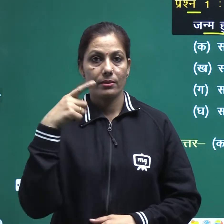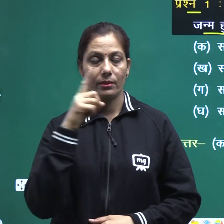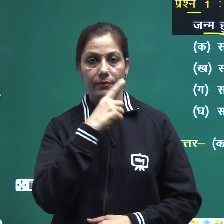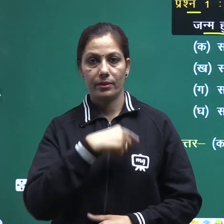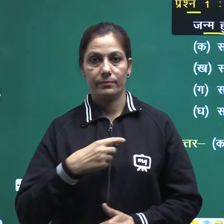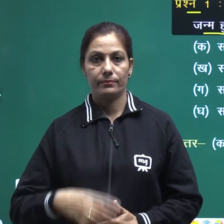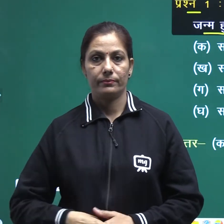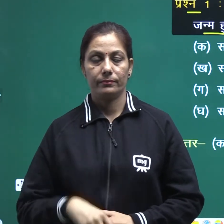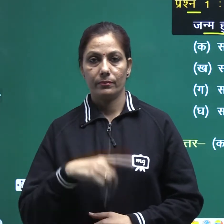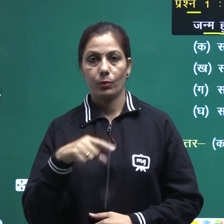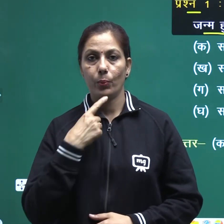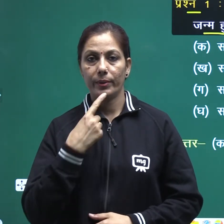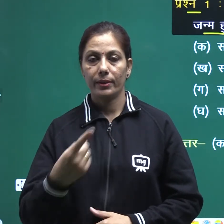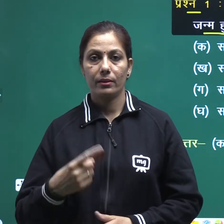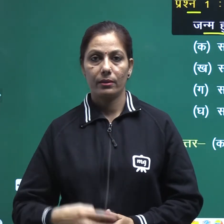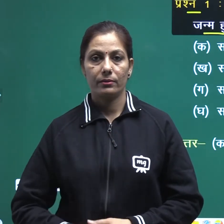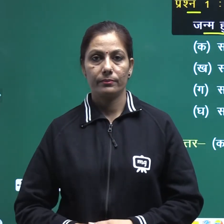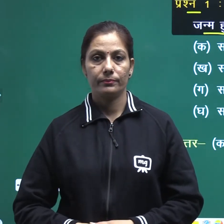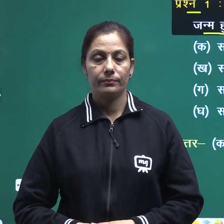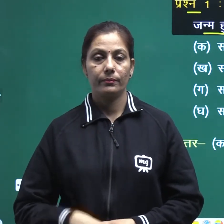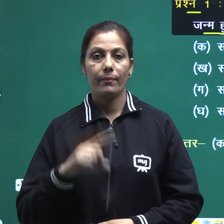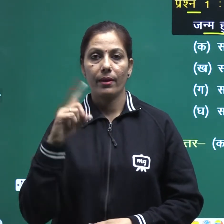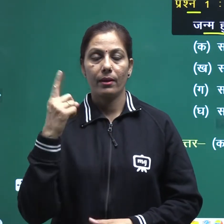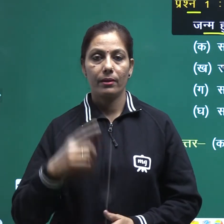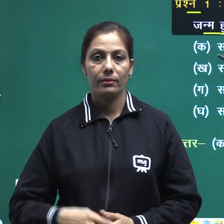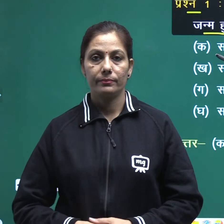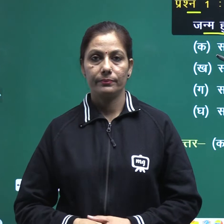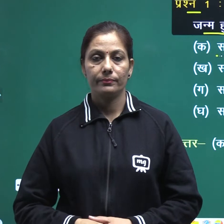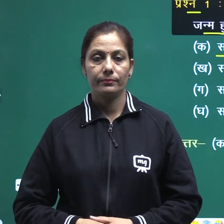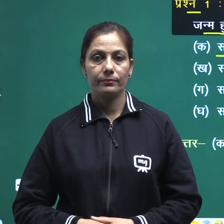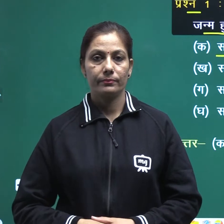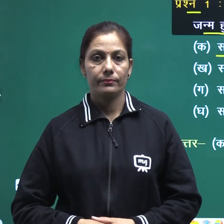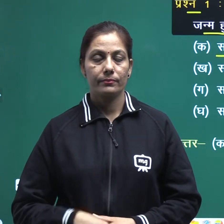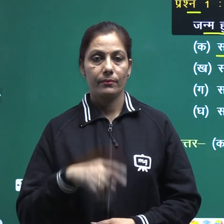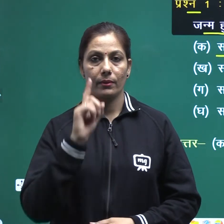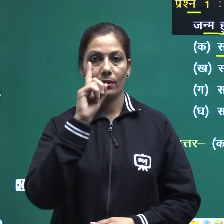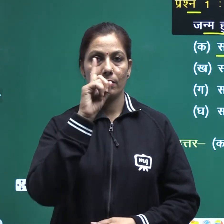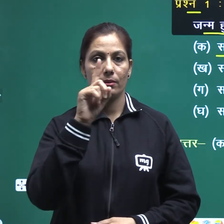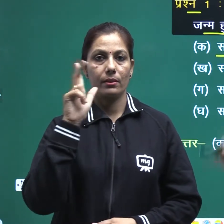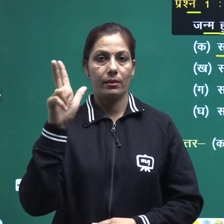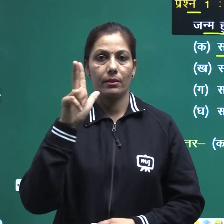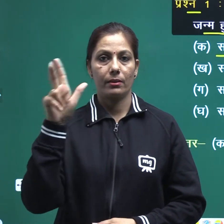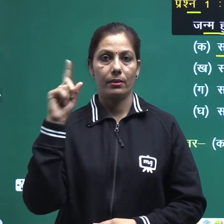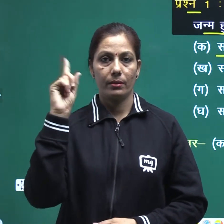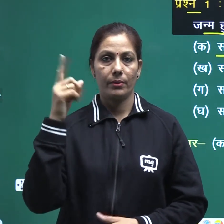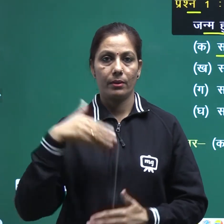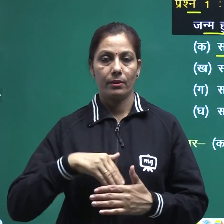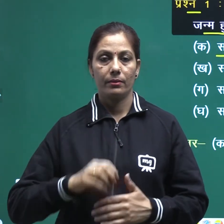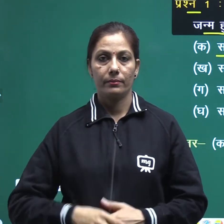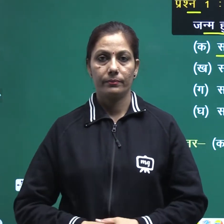विकल्प आपको बताना है पहला कि सन अट्ठारह सौ 81 में